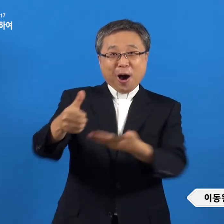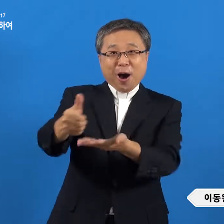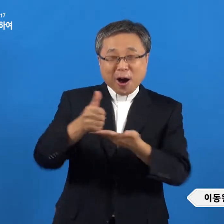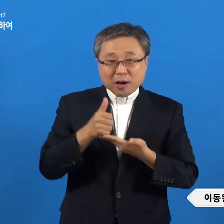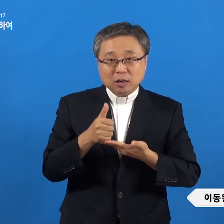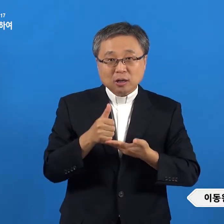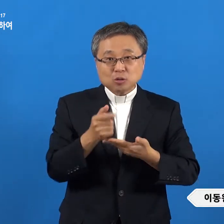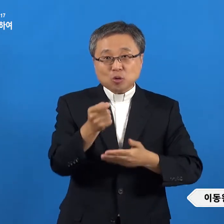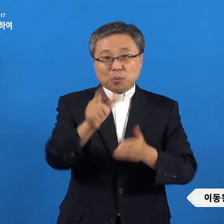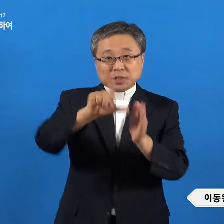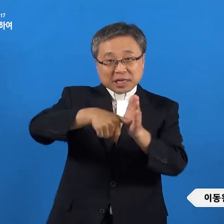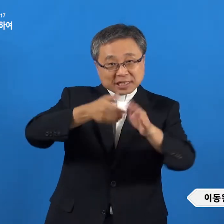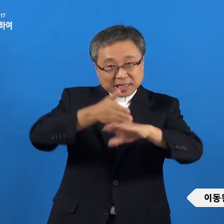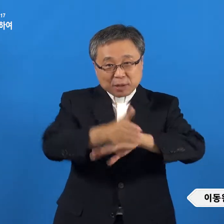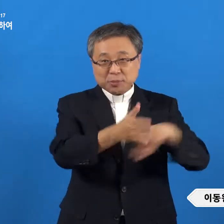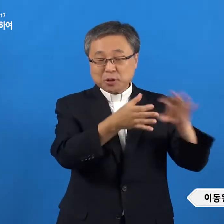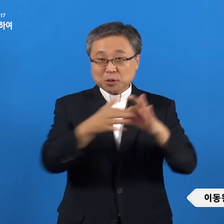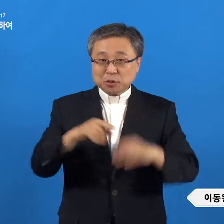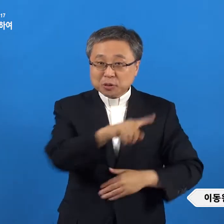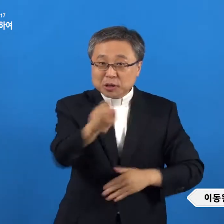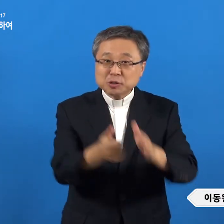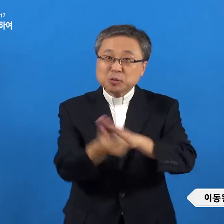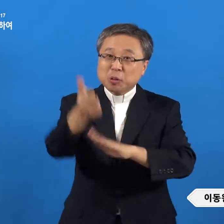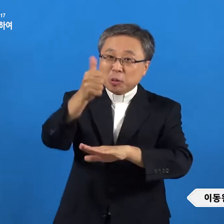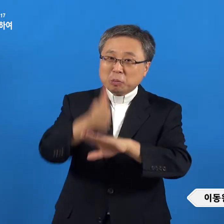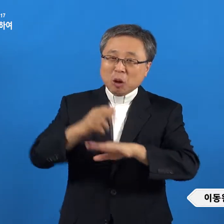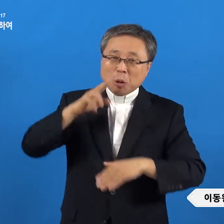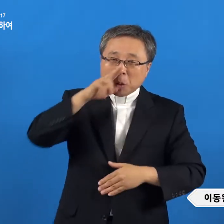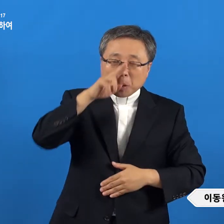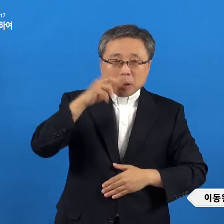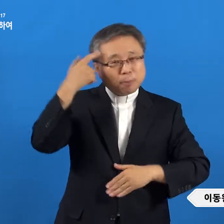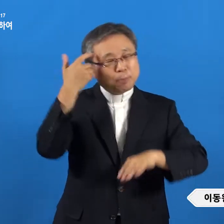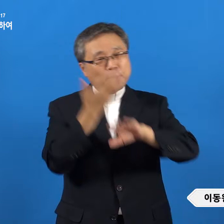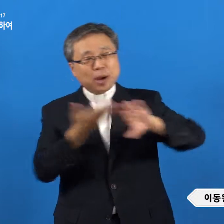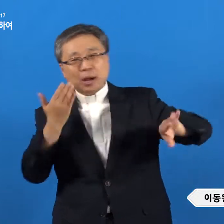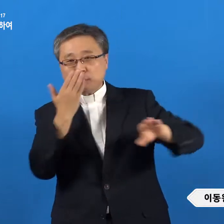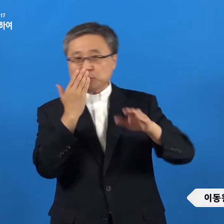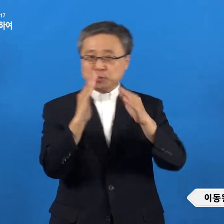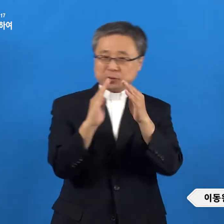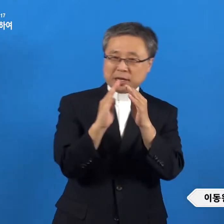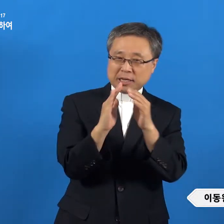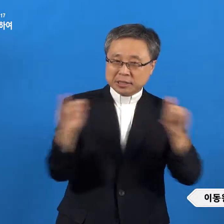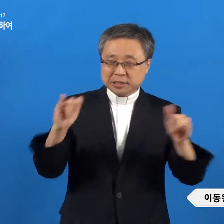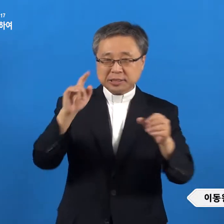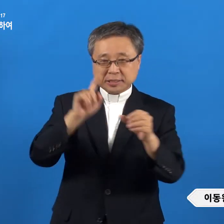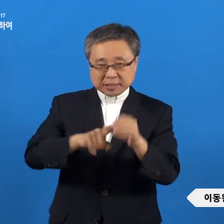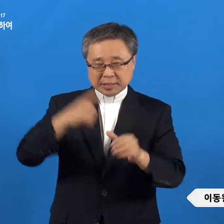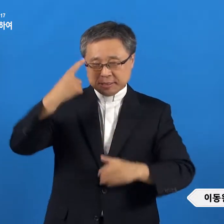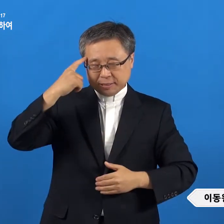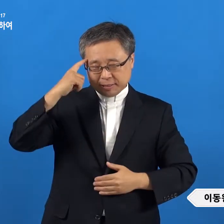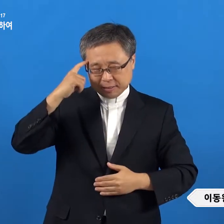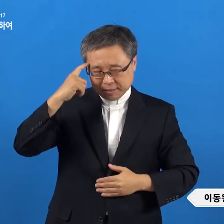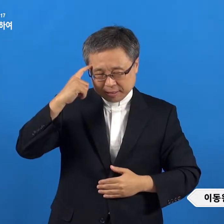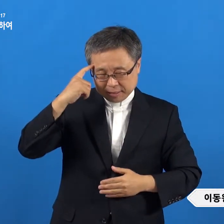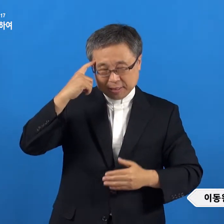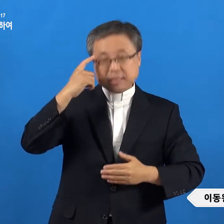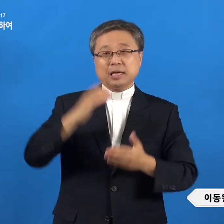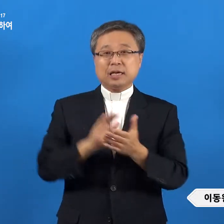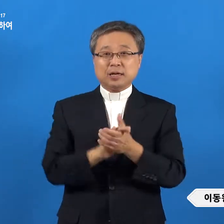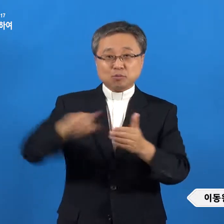시간이 지나가면서 이제 그들의 성공을 질투하는 반유대적인 세미틱 엔티-주이시 분위기가